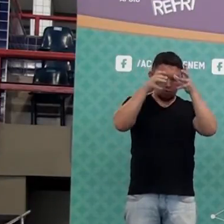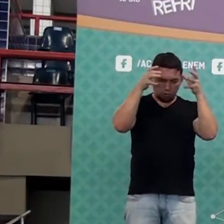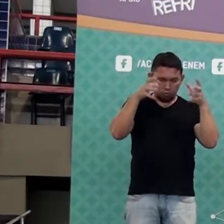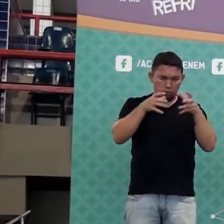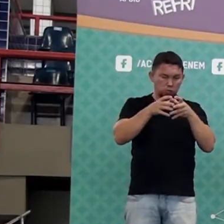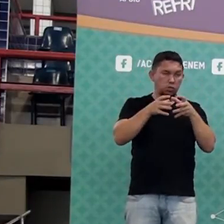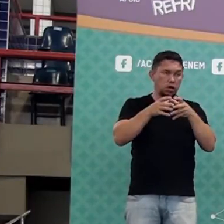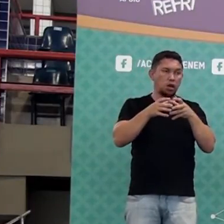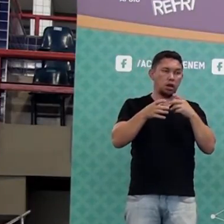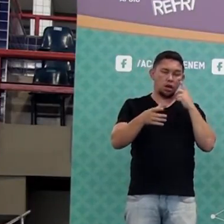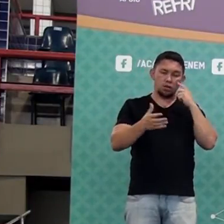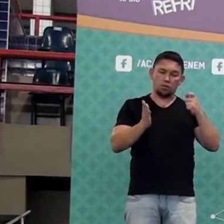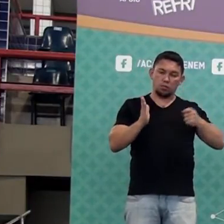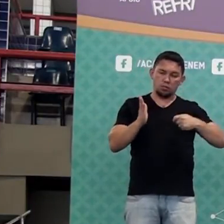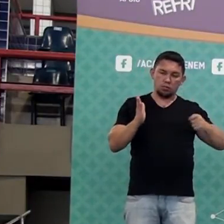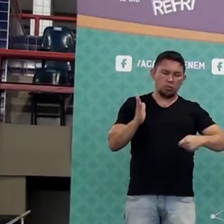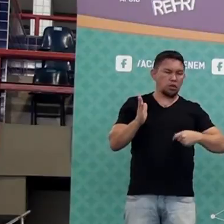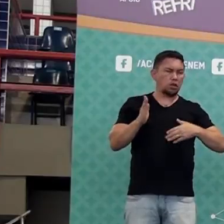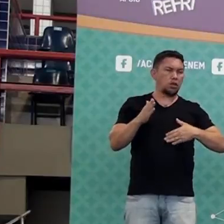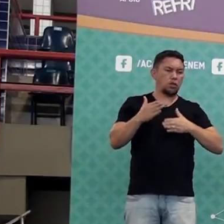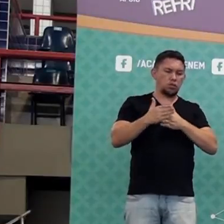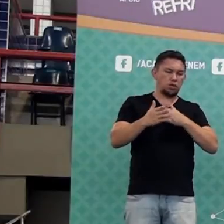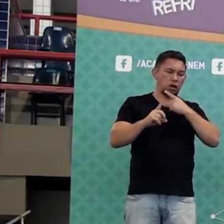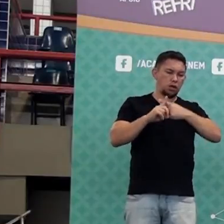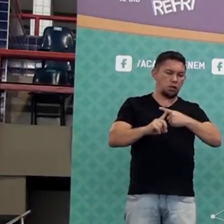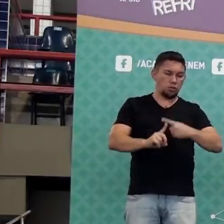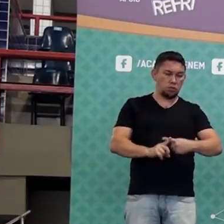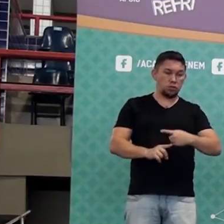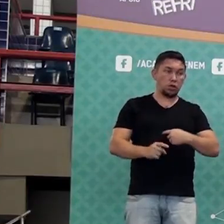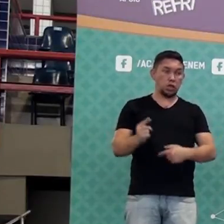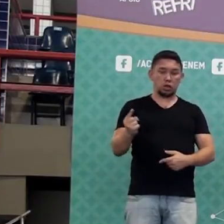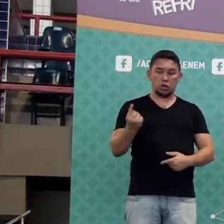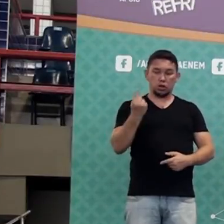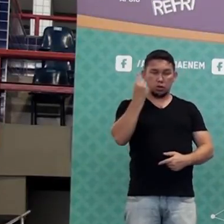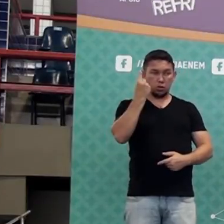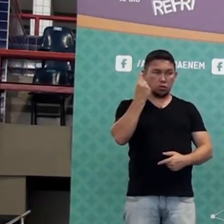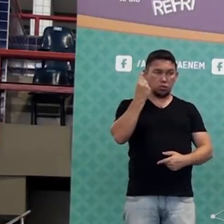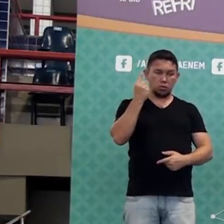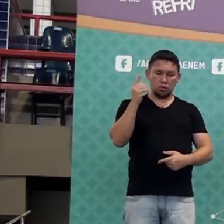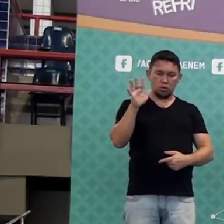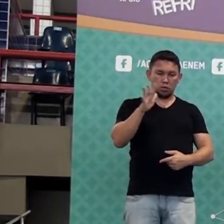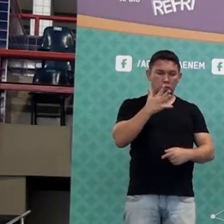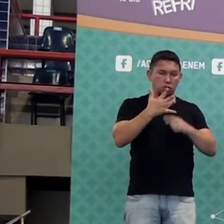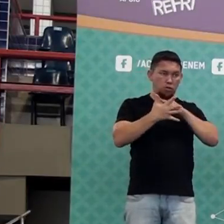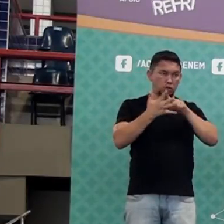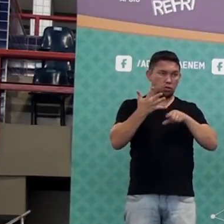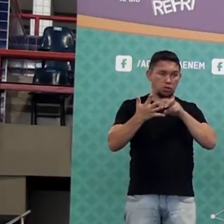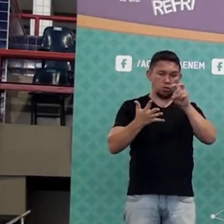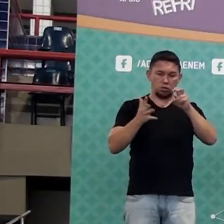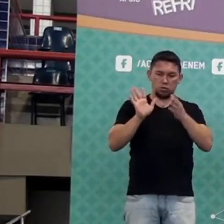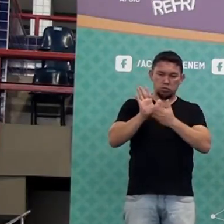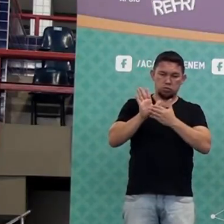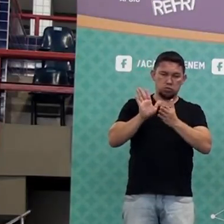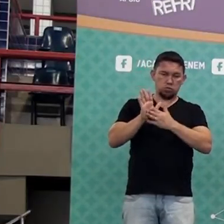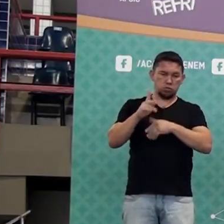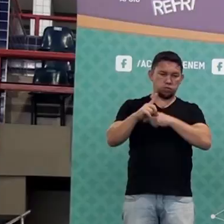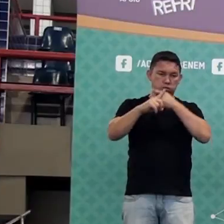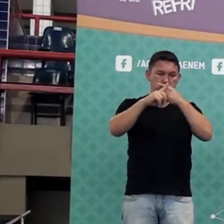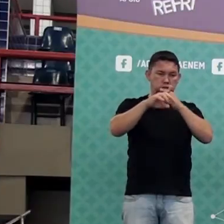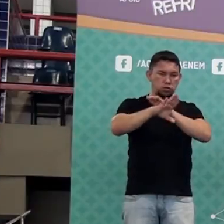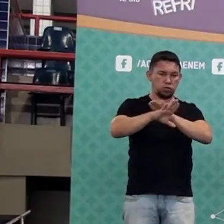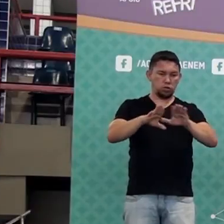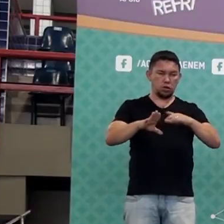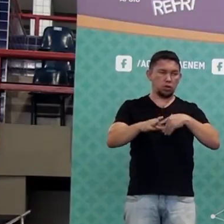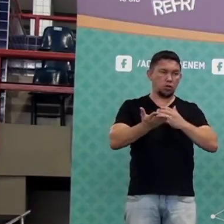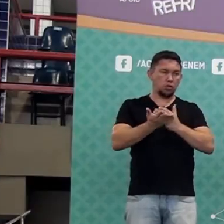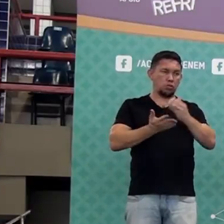do Conselho de Segurança da ONU. Ou seja, se um dos 5, vetar uma proposta, a proposta não pode ser